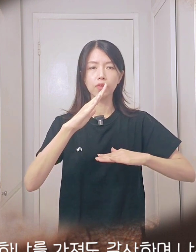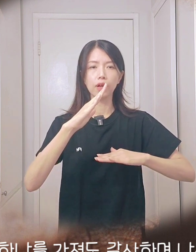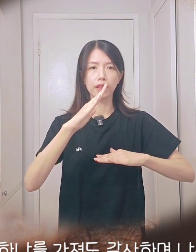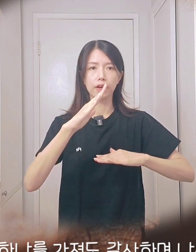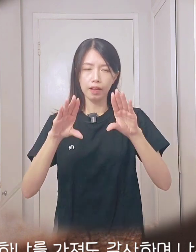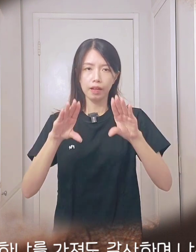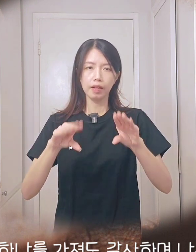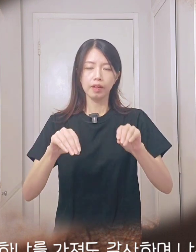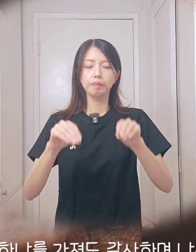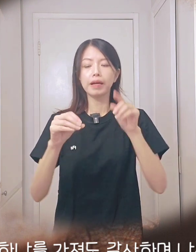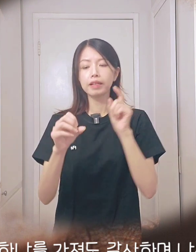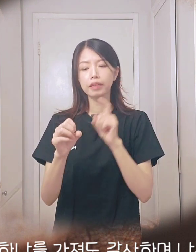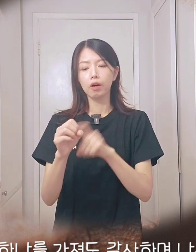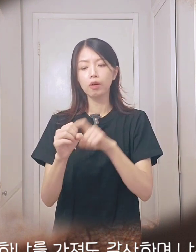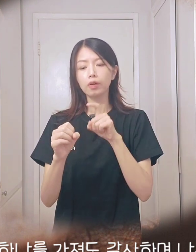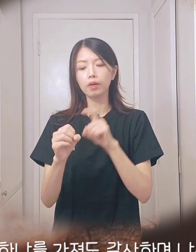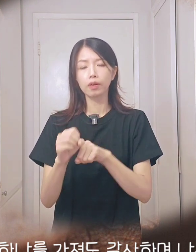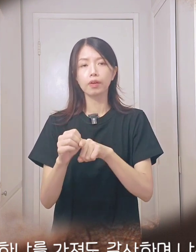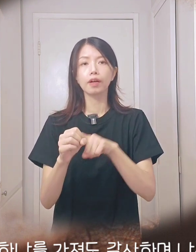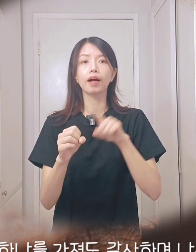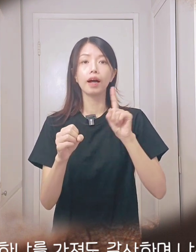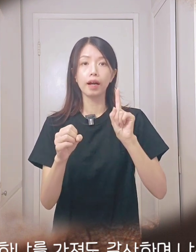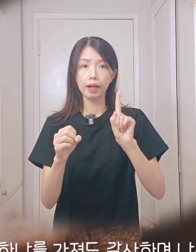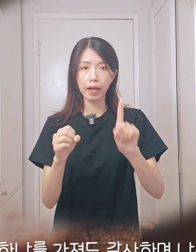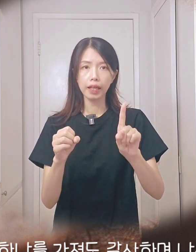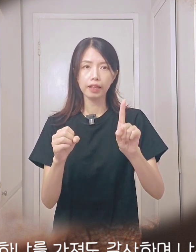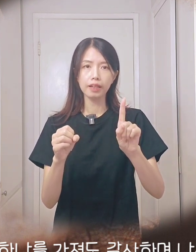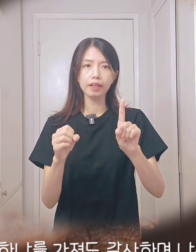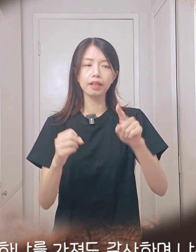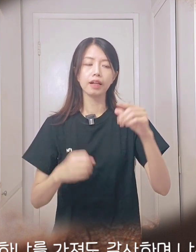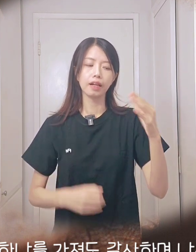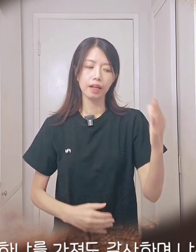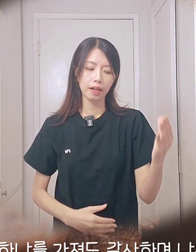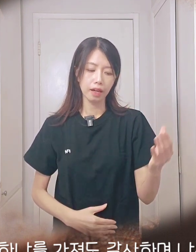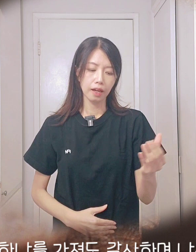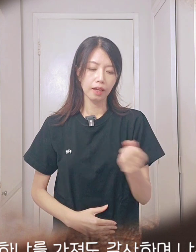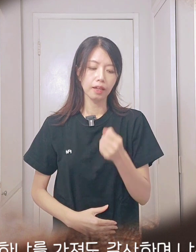하는 뜻의 수어가 돼요. 마른 떡 하나를